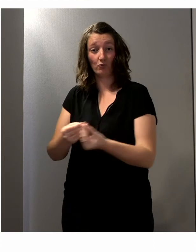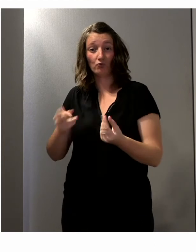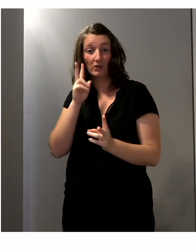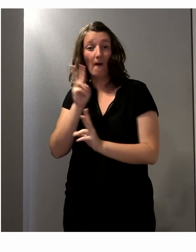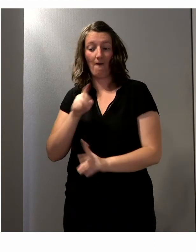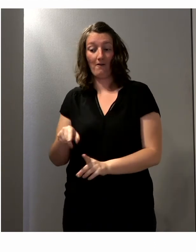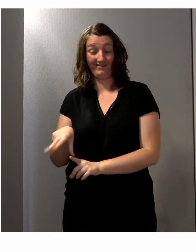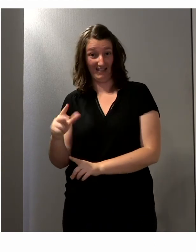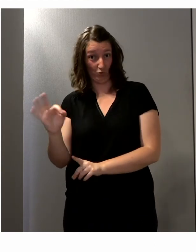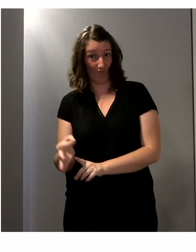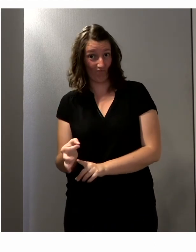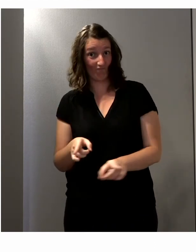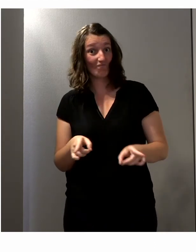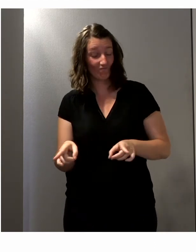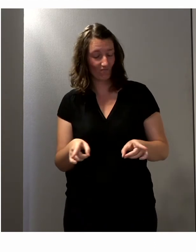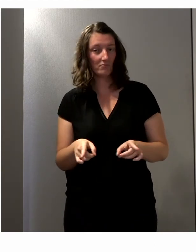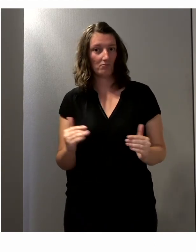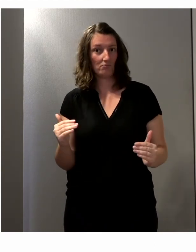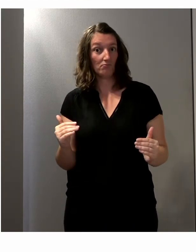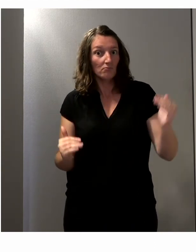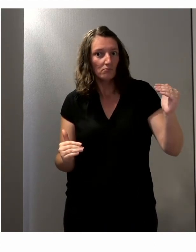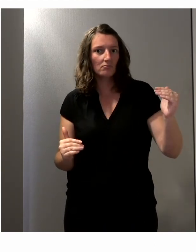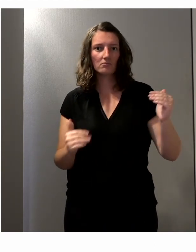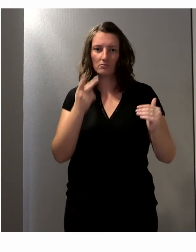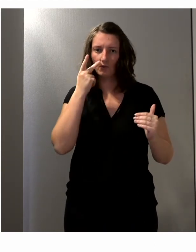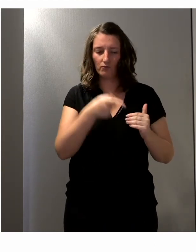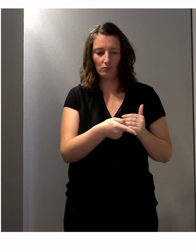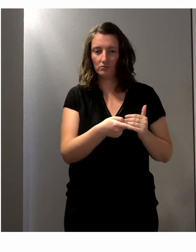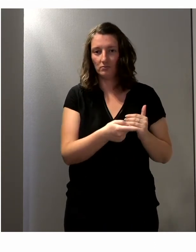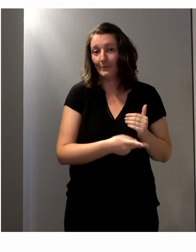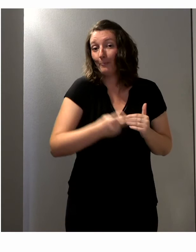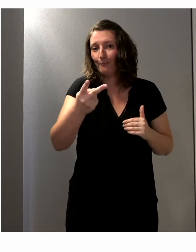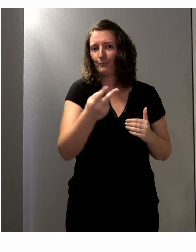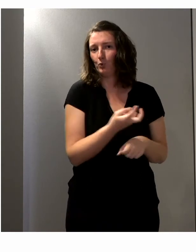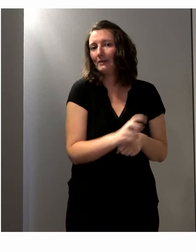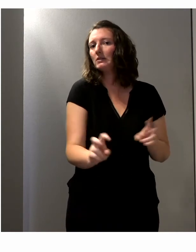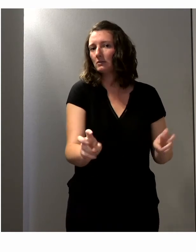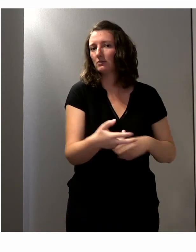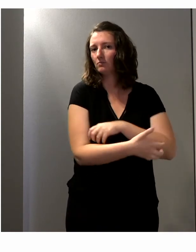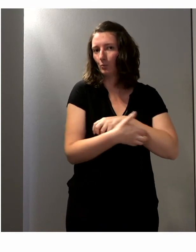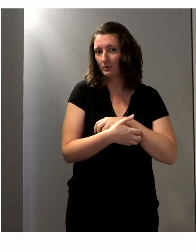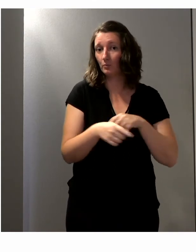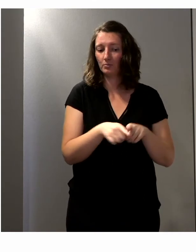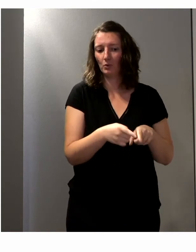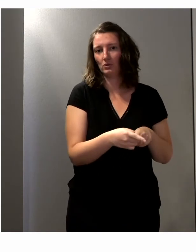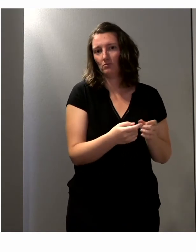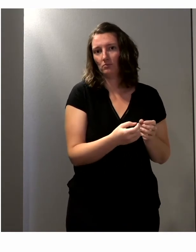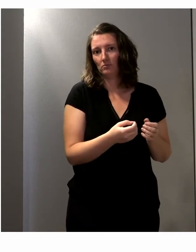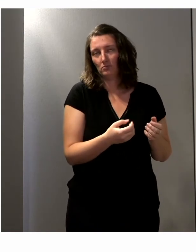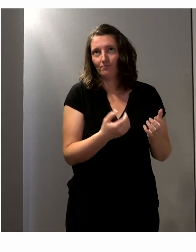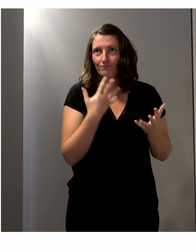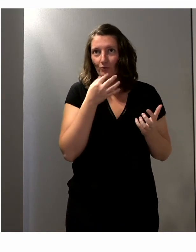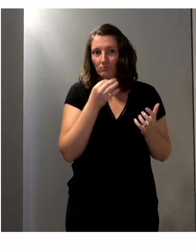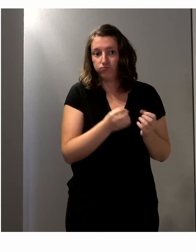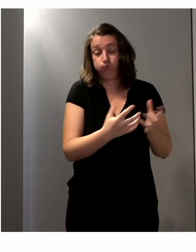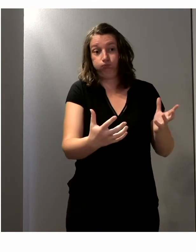population générale. On voit bien que les personnes en situation de handicap sont donc surexposées, mais elles sont aussi surreprésentées, j'ai